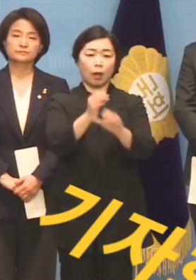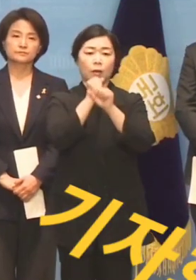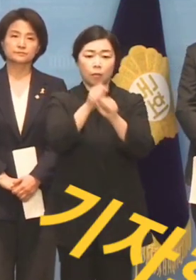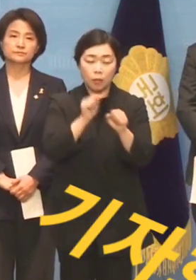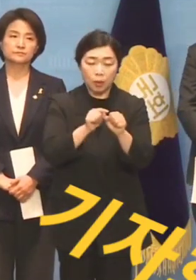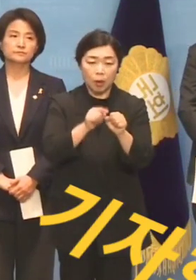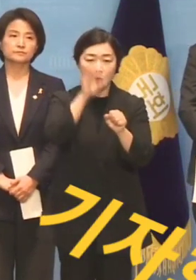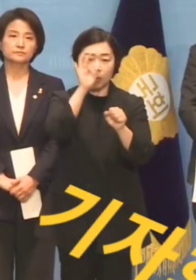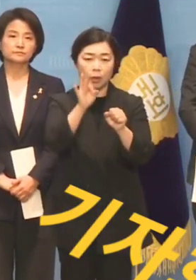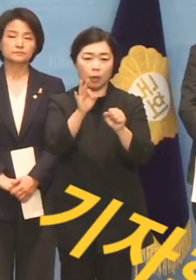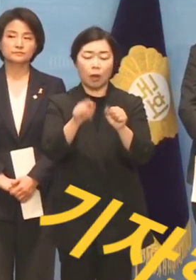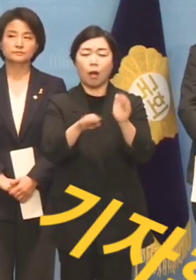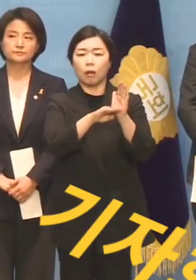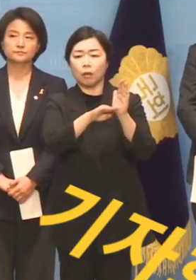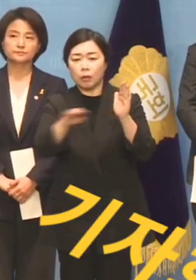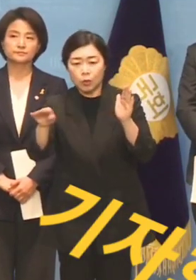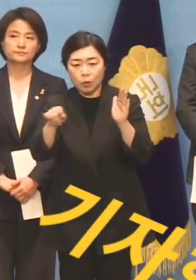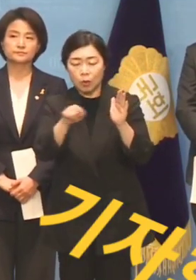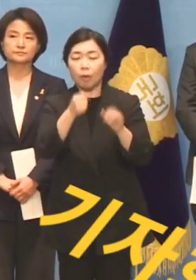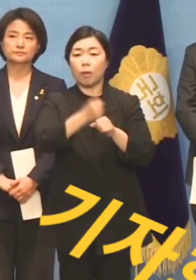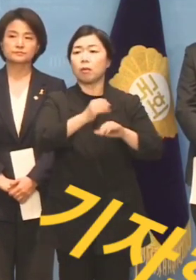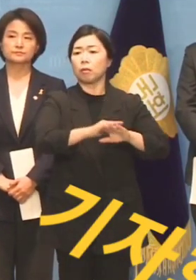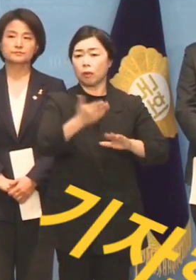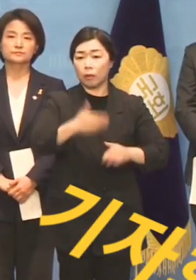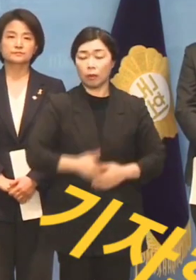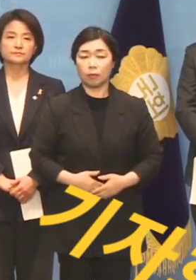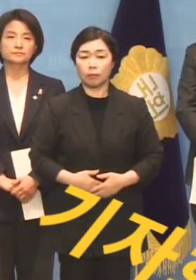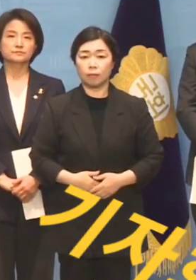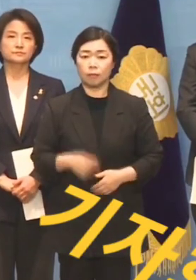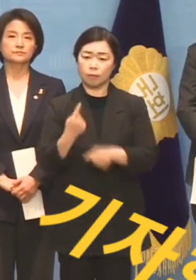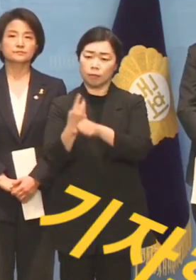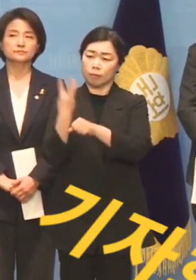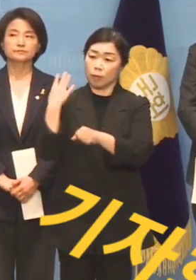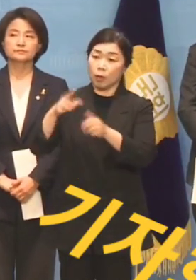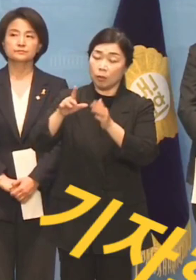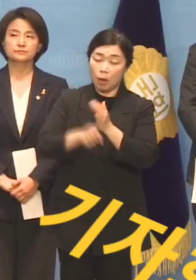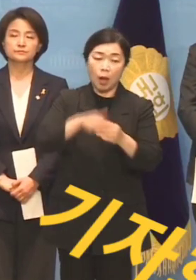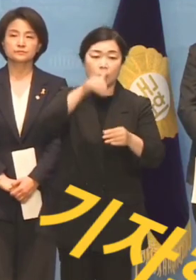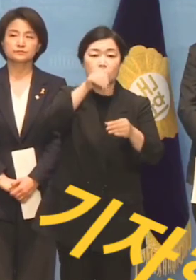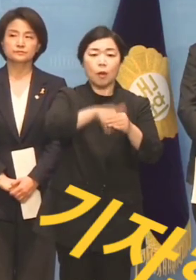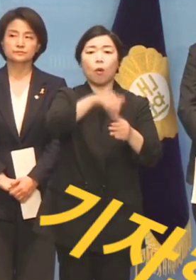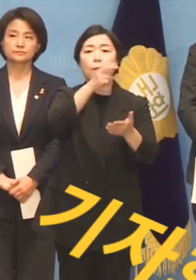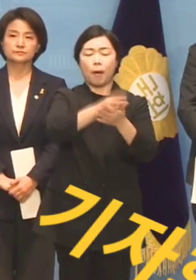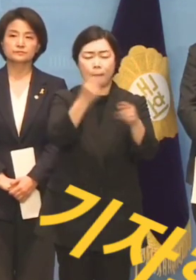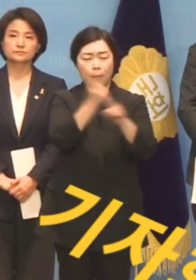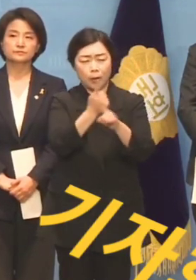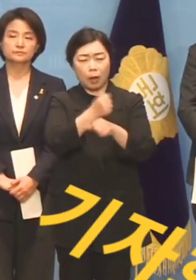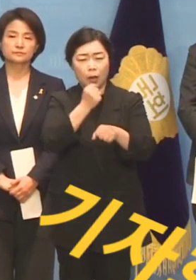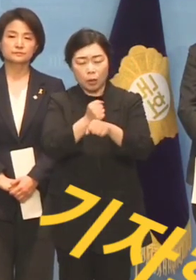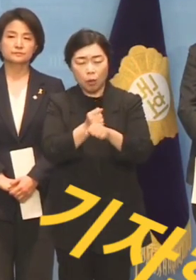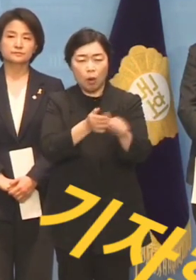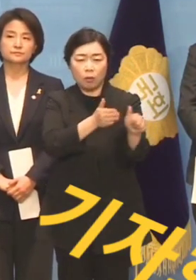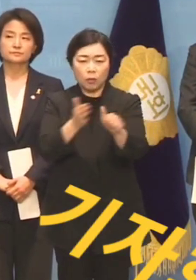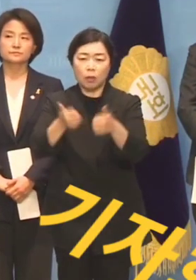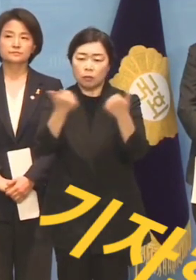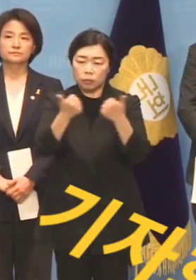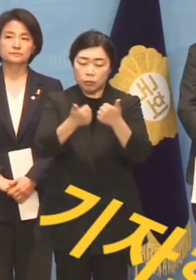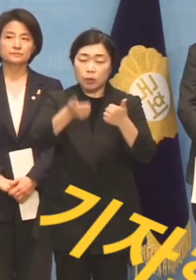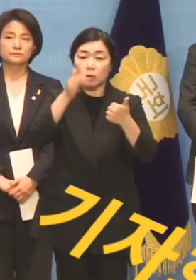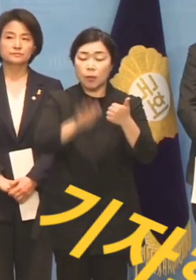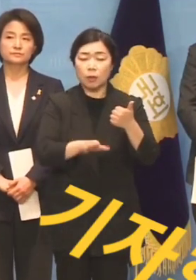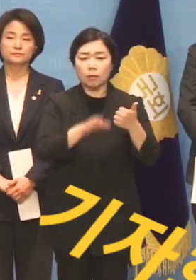원동력입니다. 우리가 매번 매년 선거법 협상을 할 때 이러한 의원들의 다양한 의견들, 이